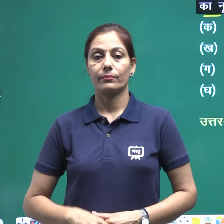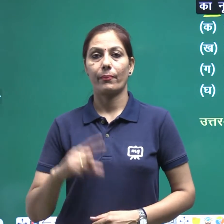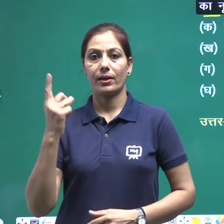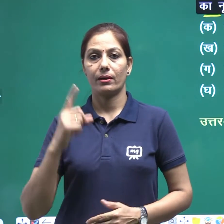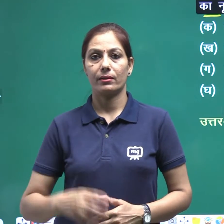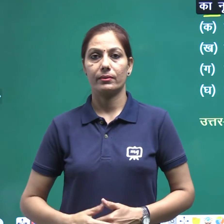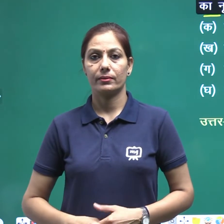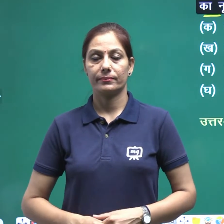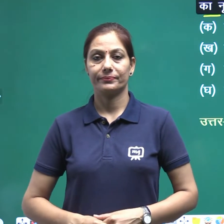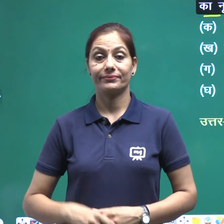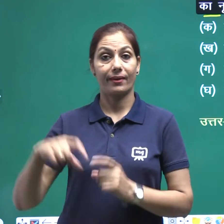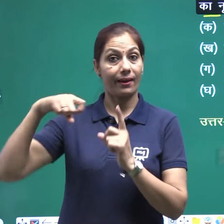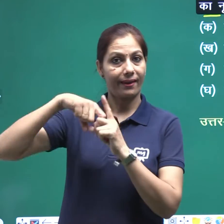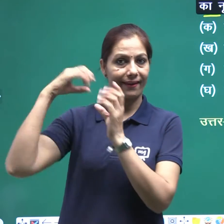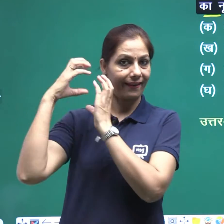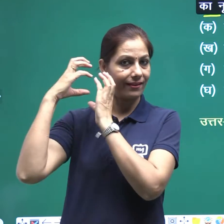पहला केरल,